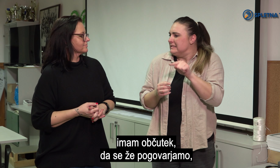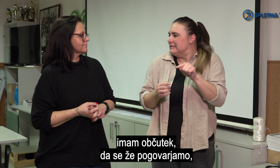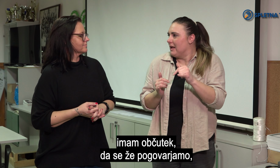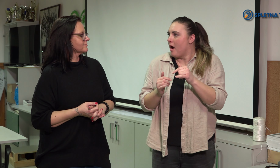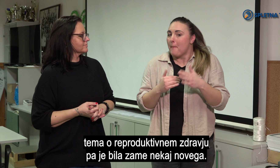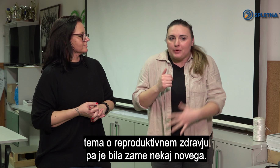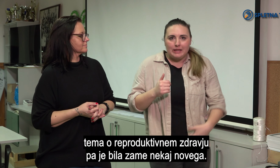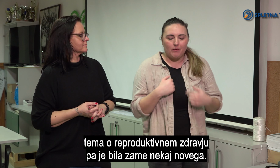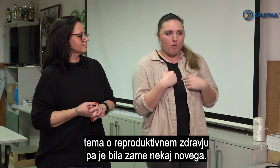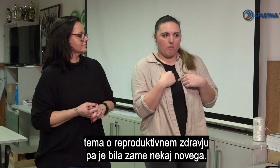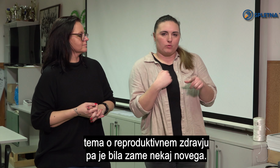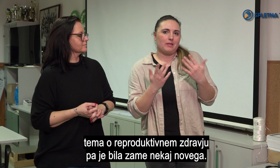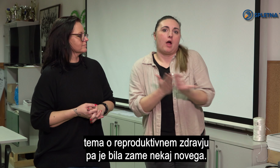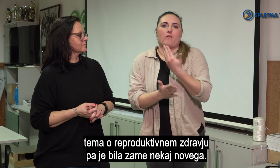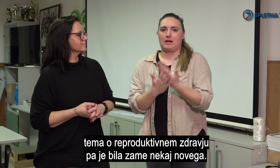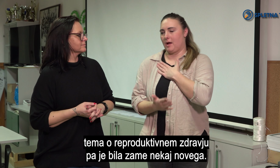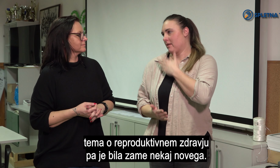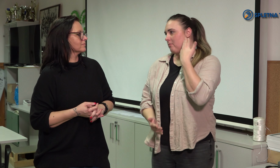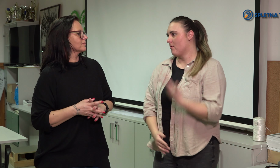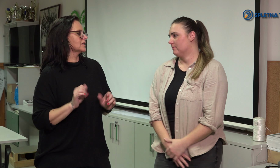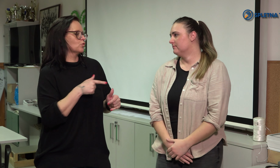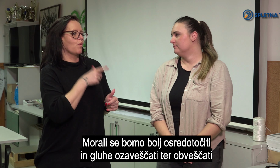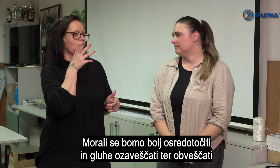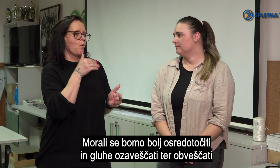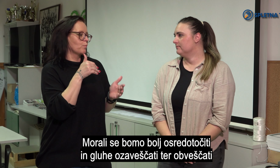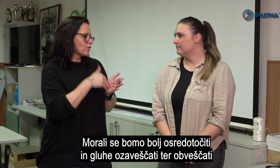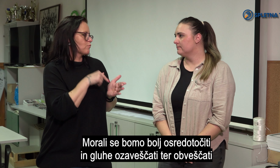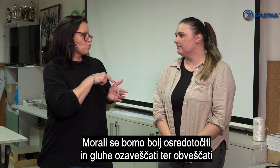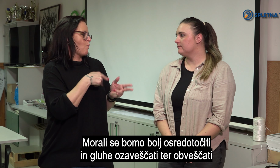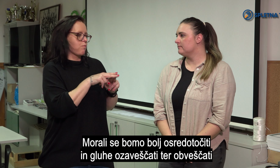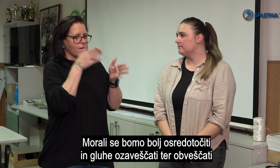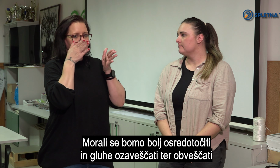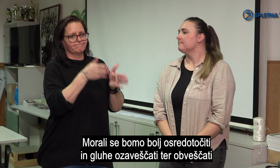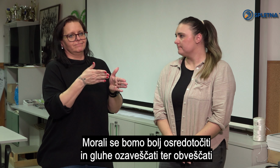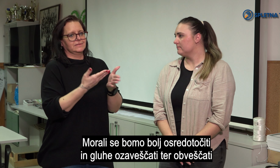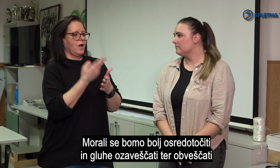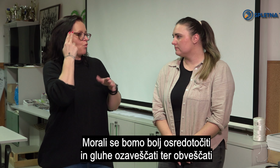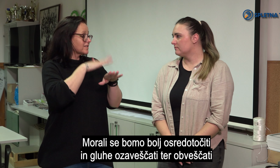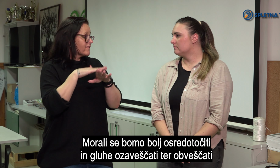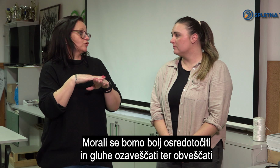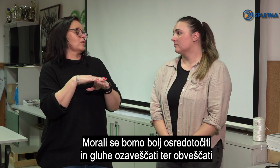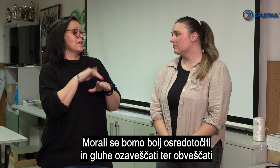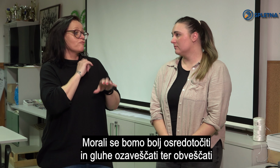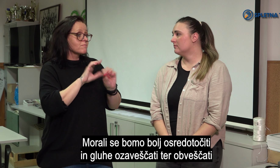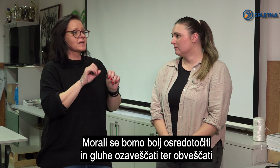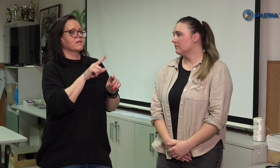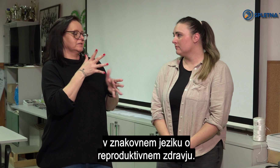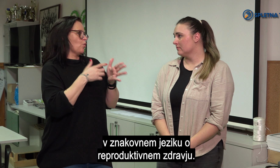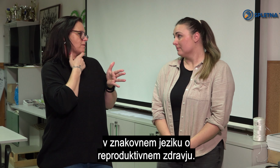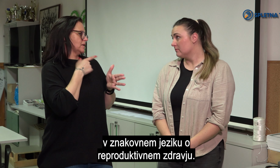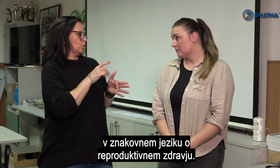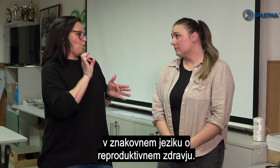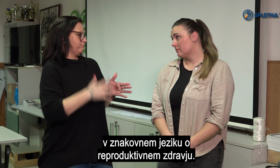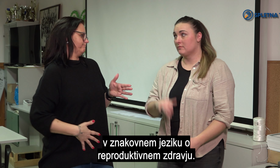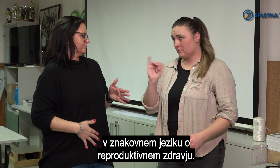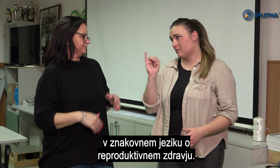in prostovoljstvo, imam občutek, da se že pogovarjamo. Tema o reproduktivnem zdravju pa je bila zame nekaj novega. Morali se